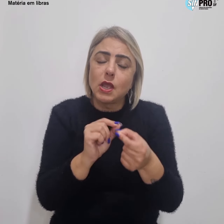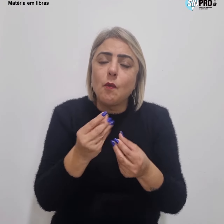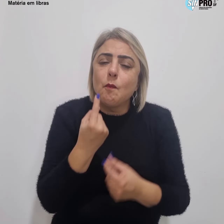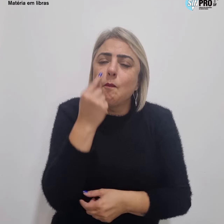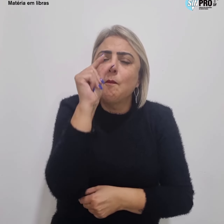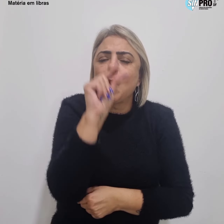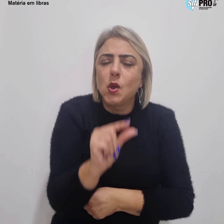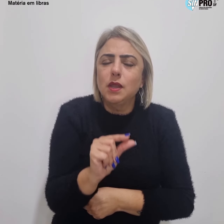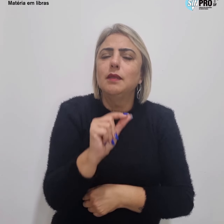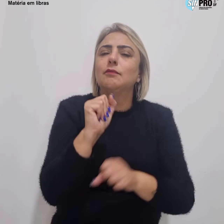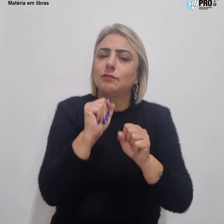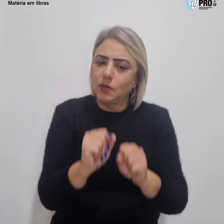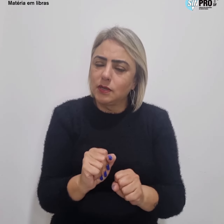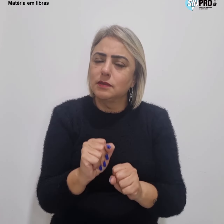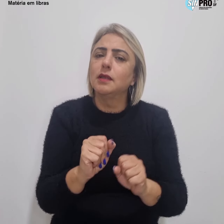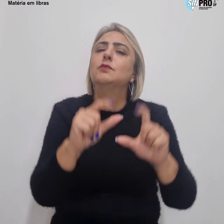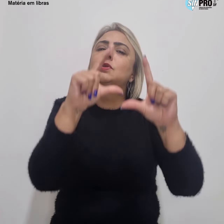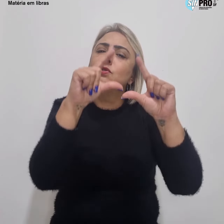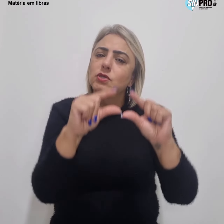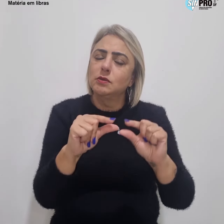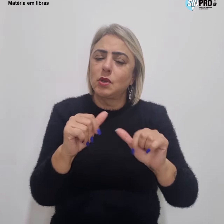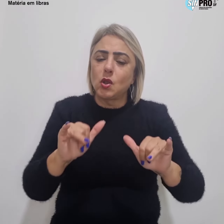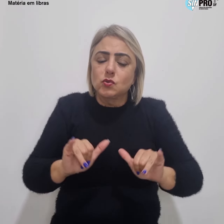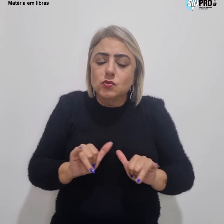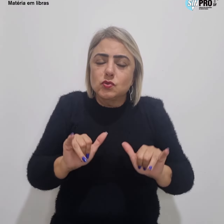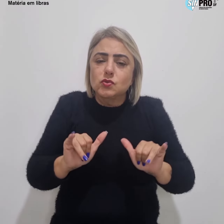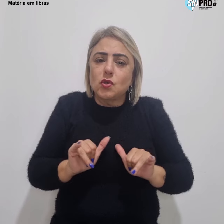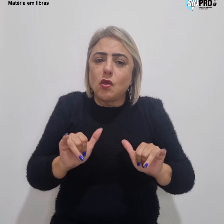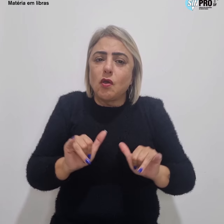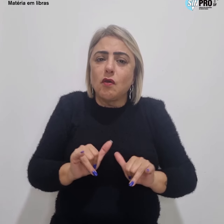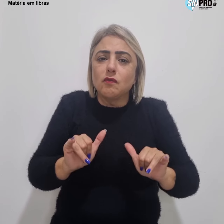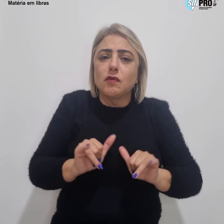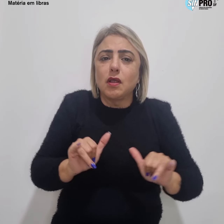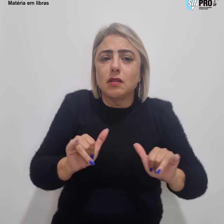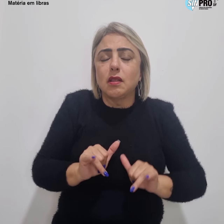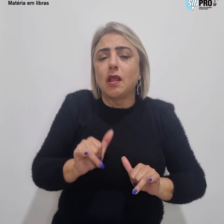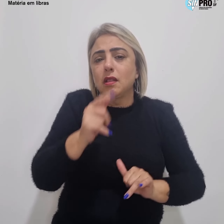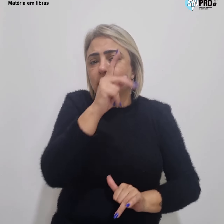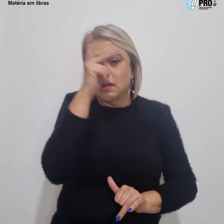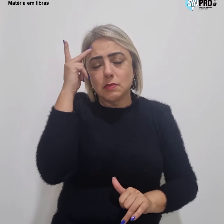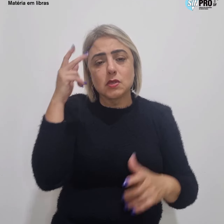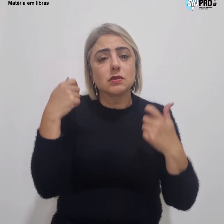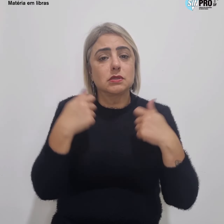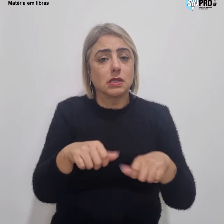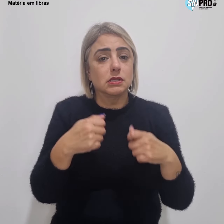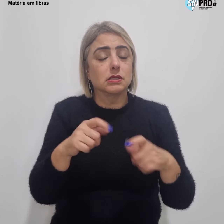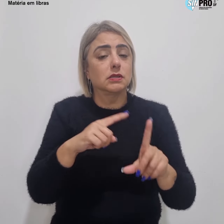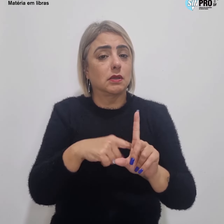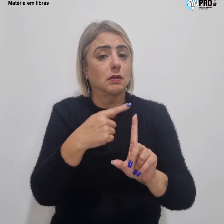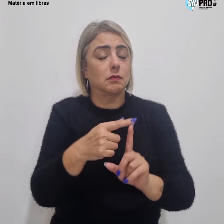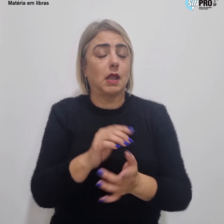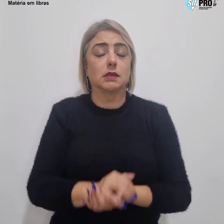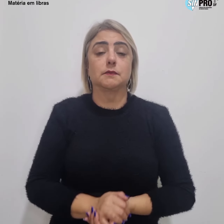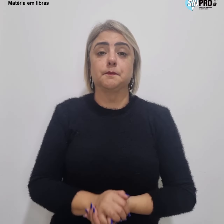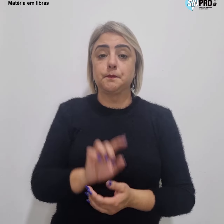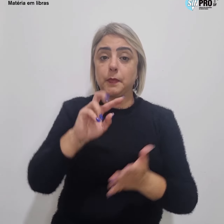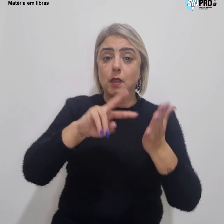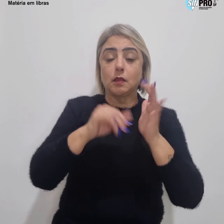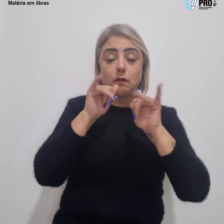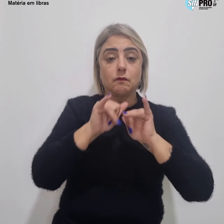podemos amenizar o sofrimento dos menos favorecidos. O Simpro informa que